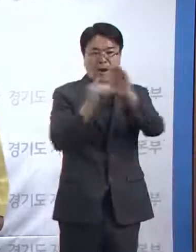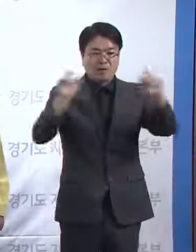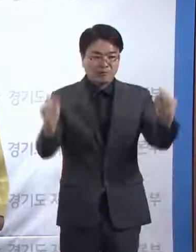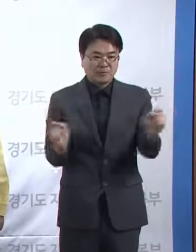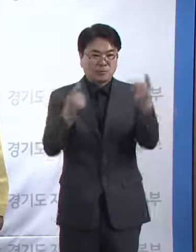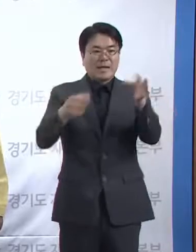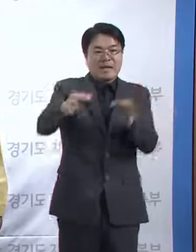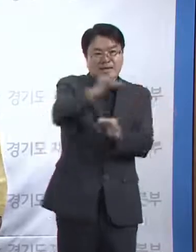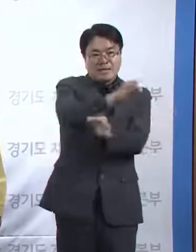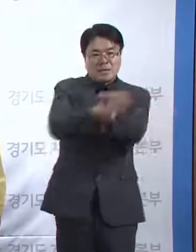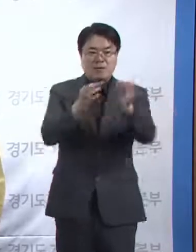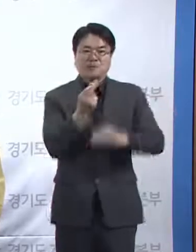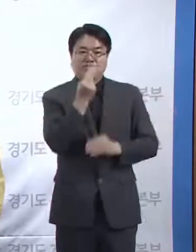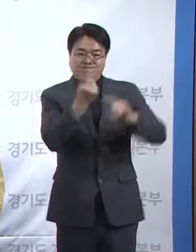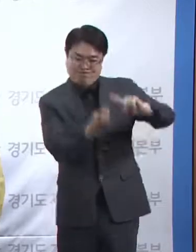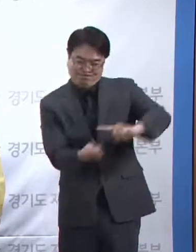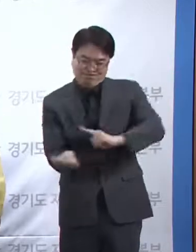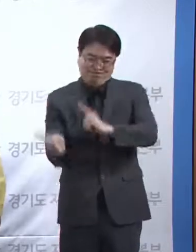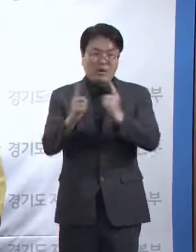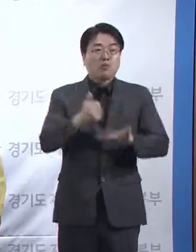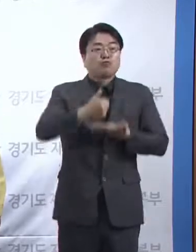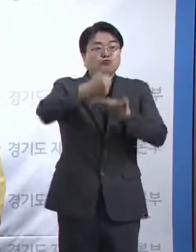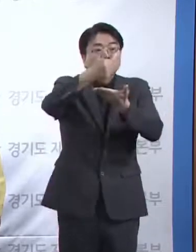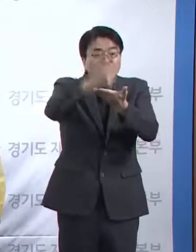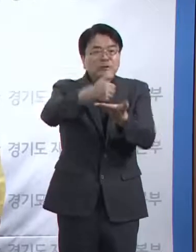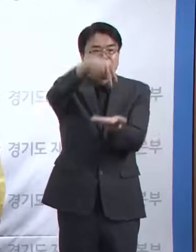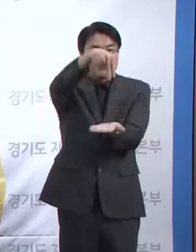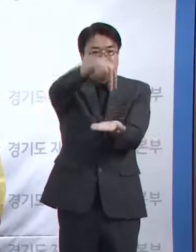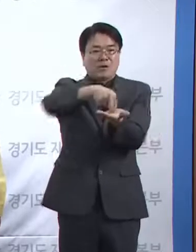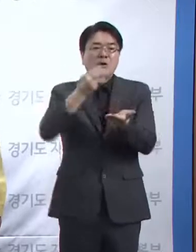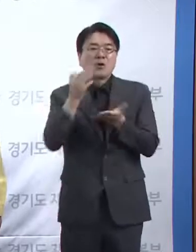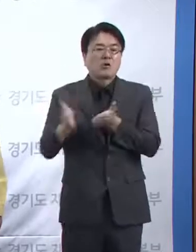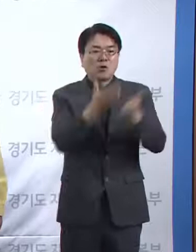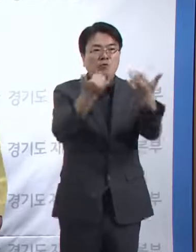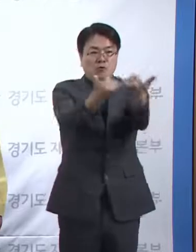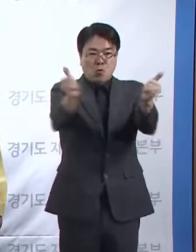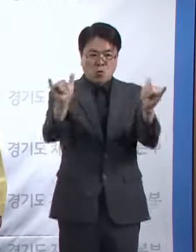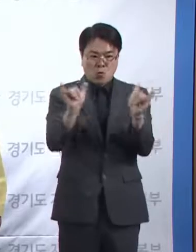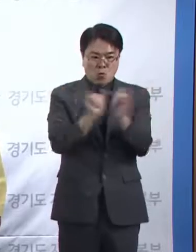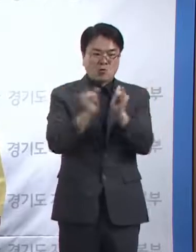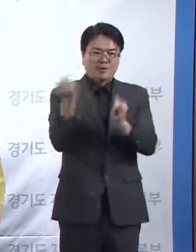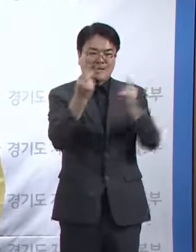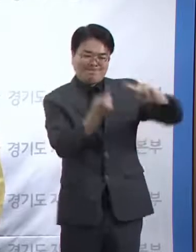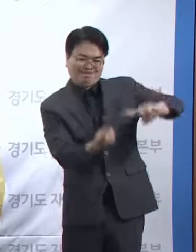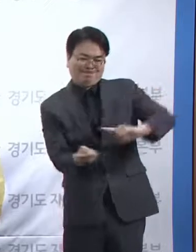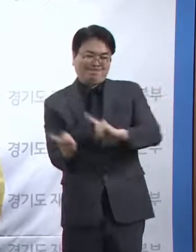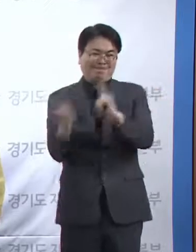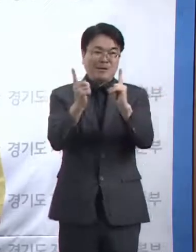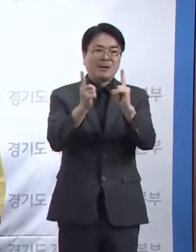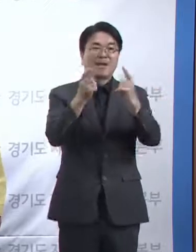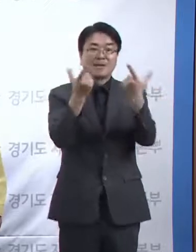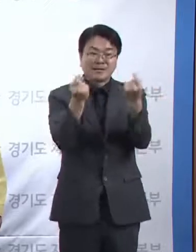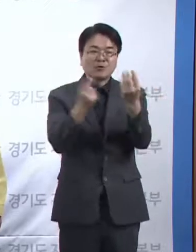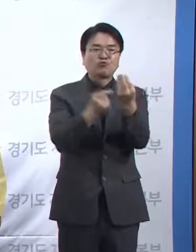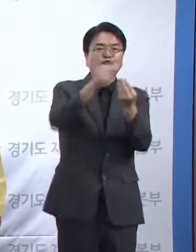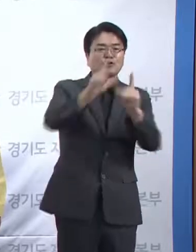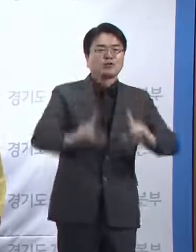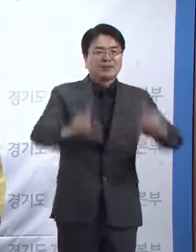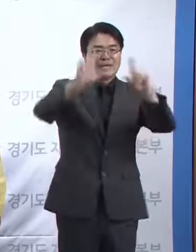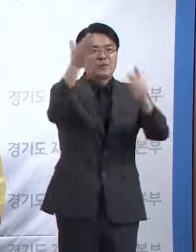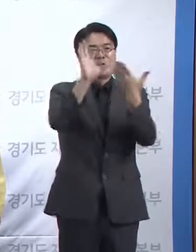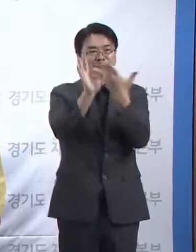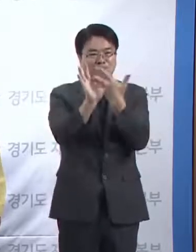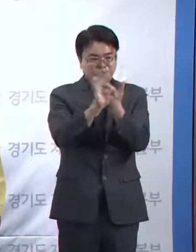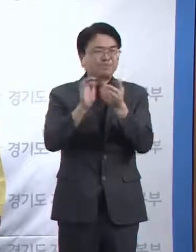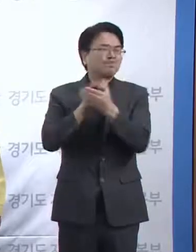경제 방역의 주체로서 지역경제와 경기도 공동체를 살리는 뜻깊은 한가위가 되면 참으로